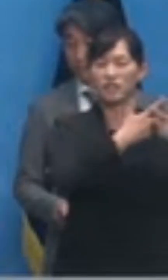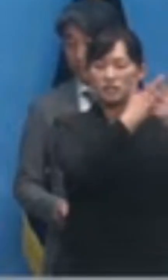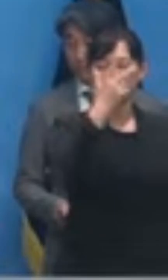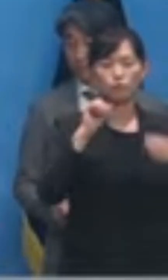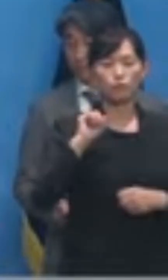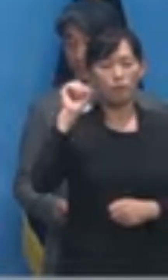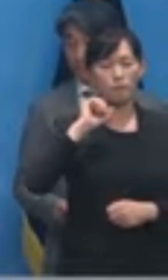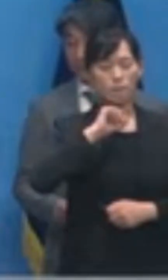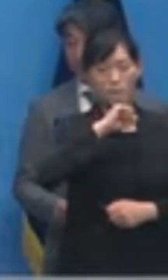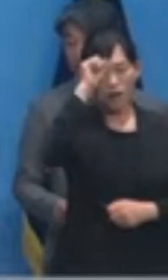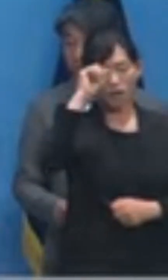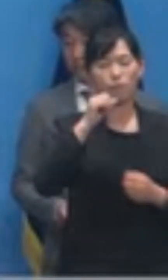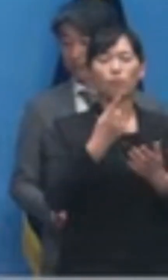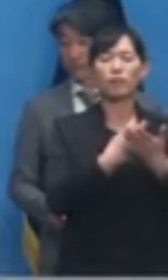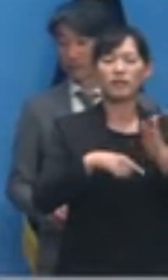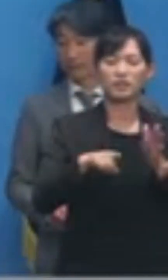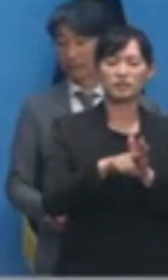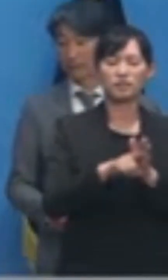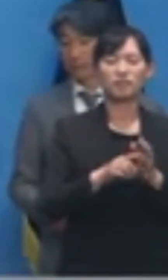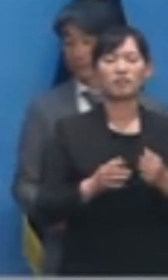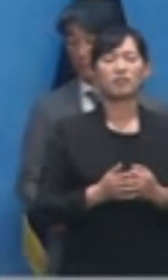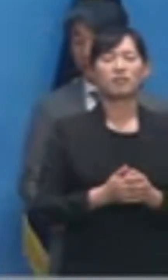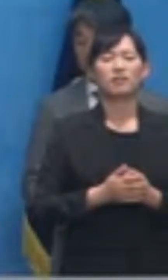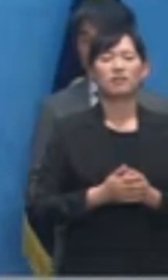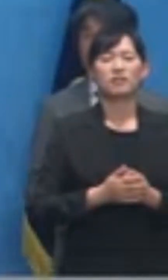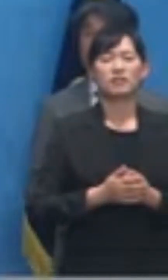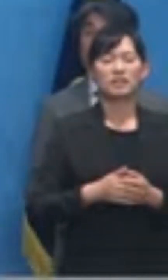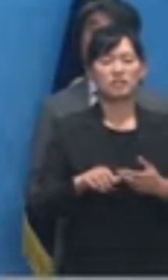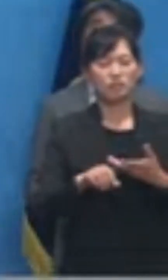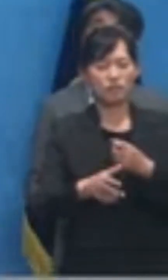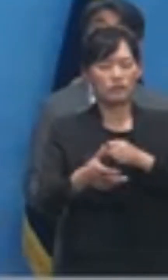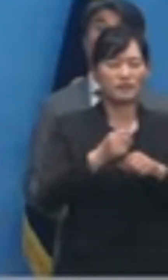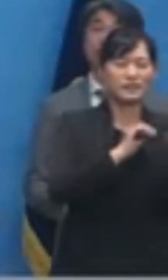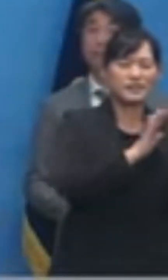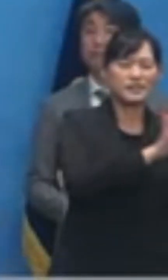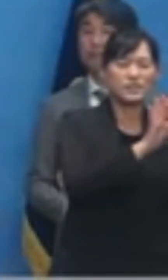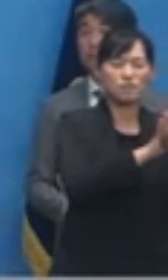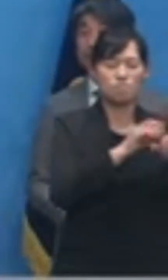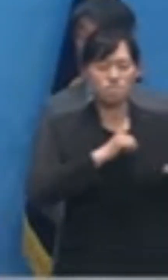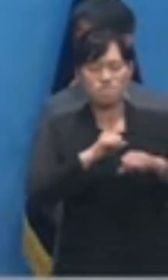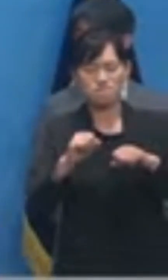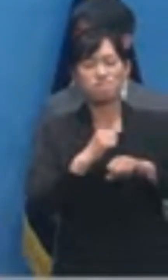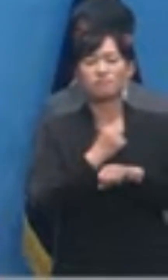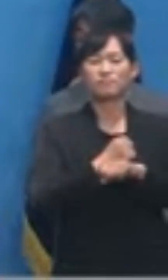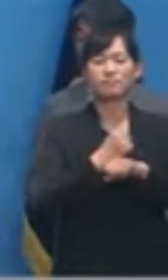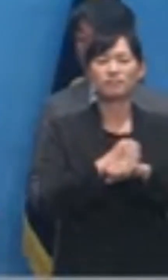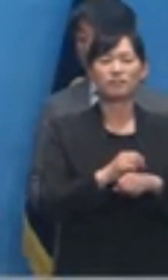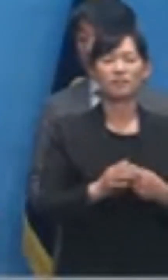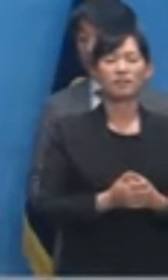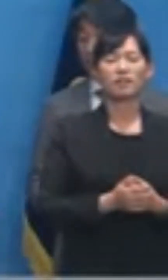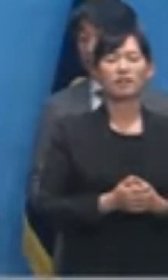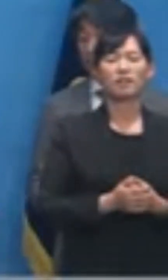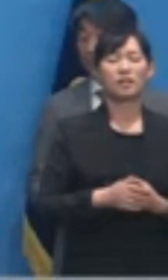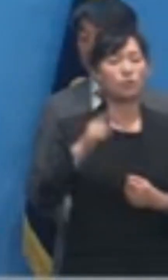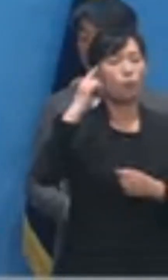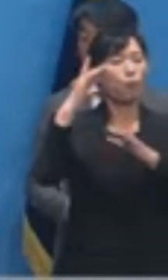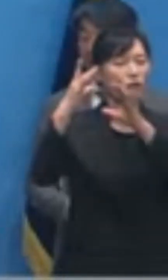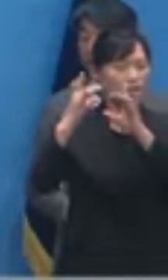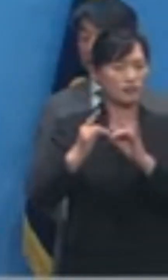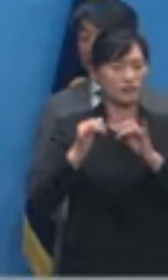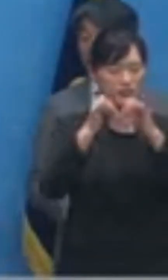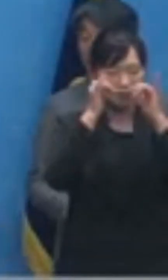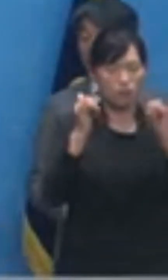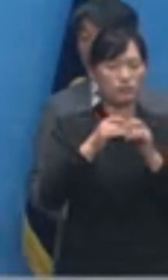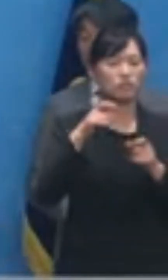후보의 당선을 위해 서울 사회적 경제인들은 적극적인 지지 활동을 펼쳐나갈 것입니다. 이에 동의하는